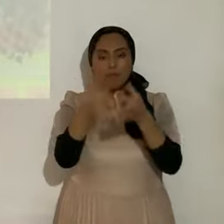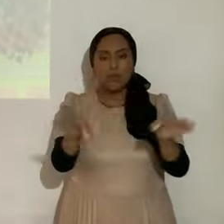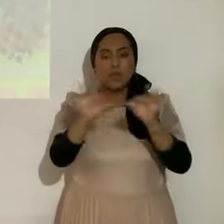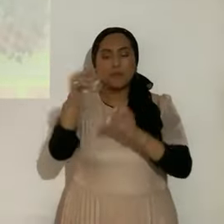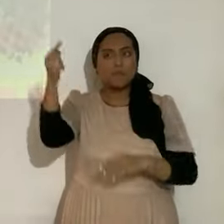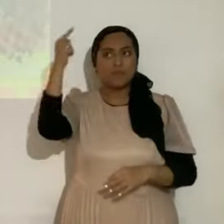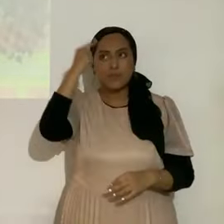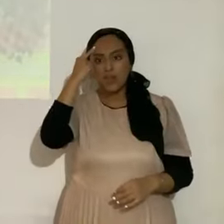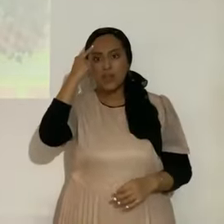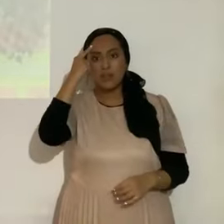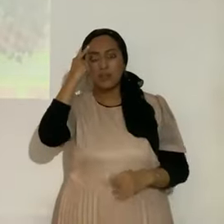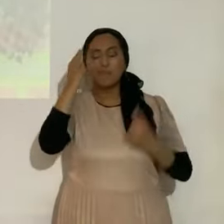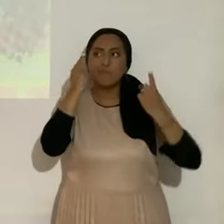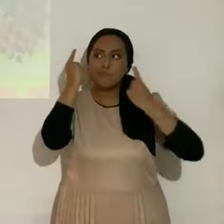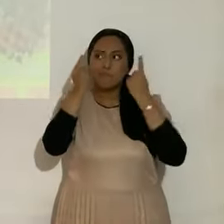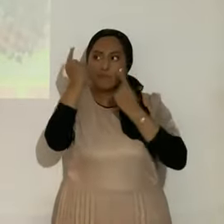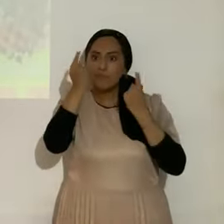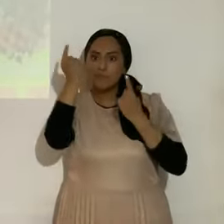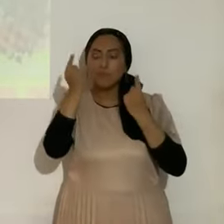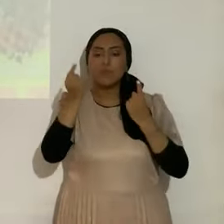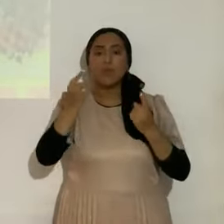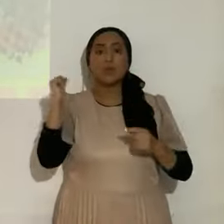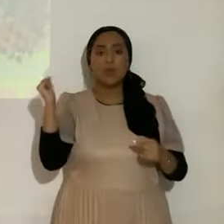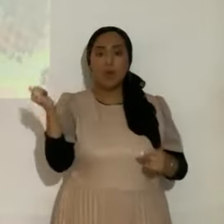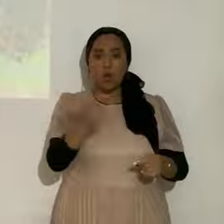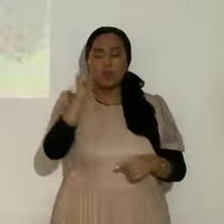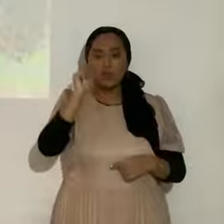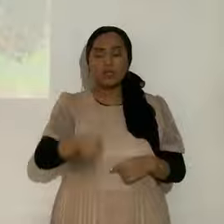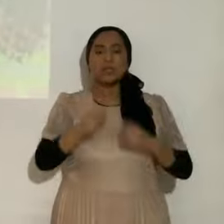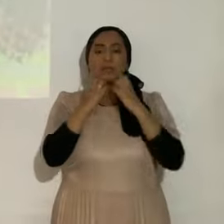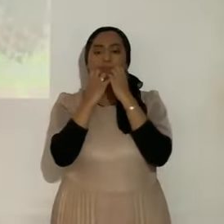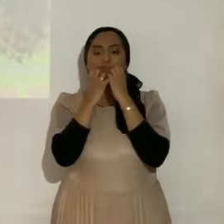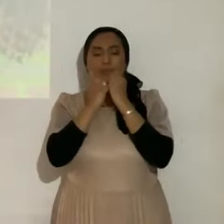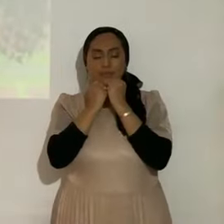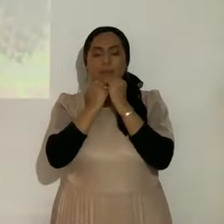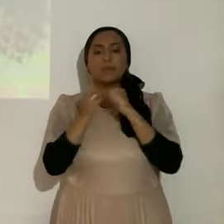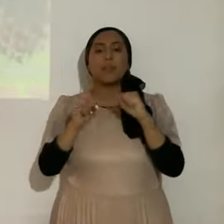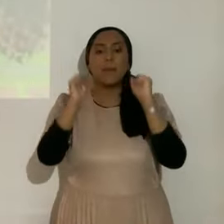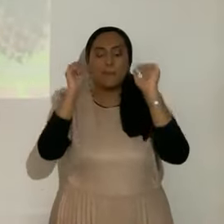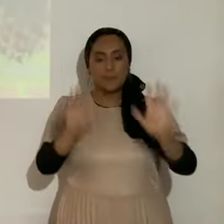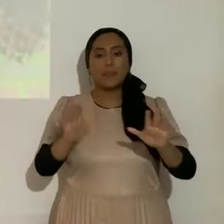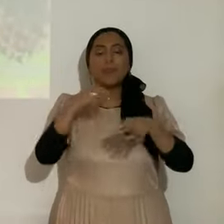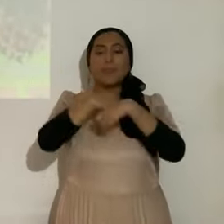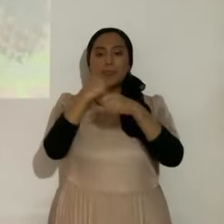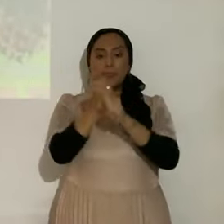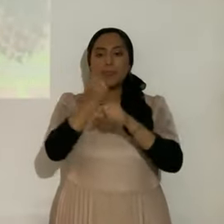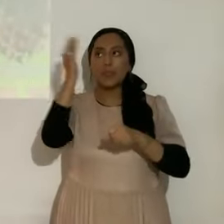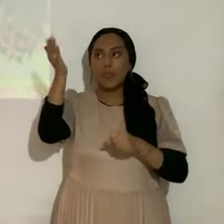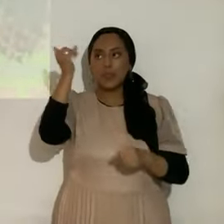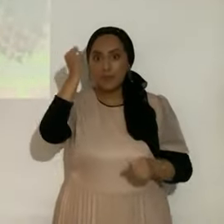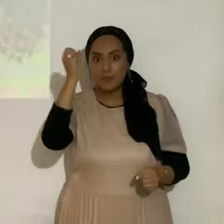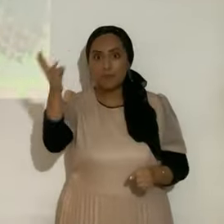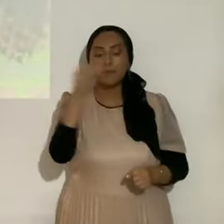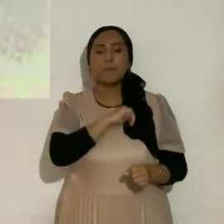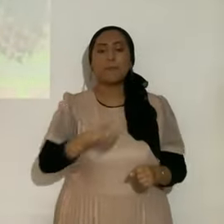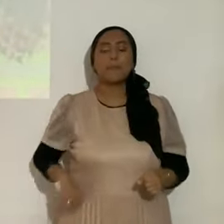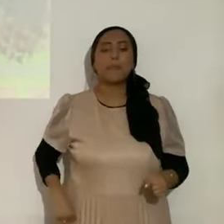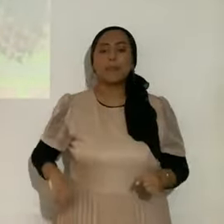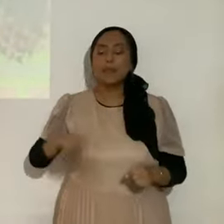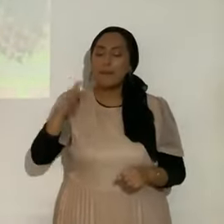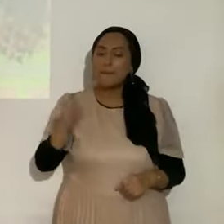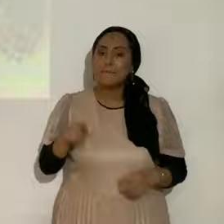y reflexionemos. Todos debemos de valorar la bendita creación de Yahshua HaMashiach, que